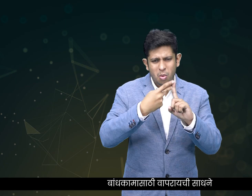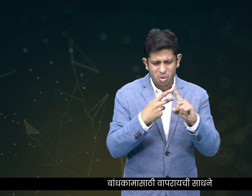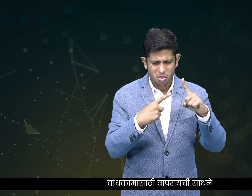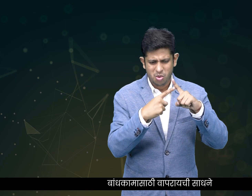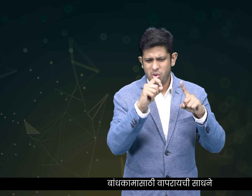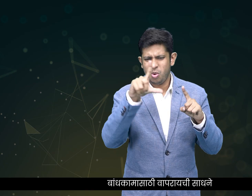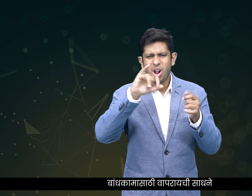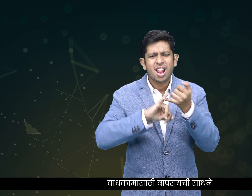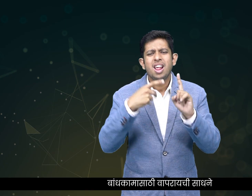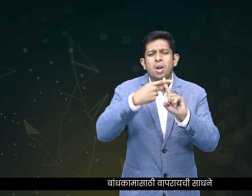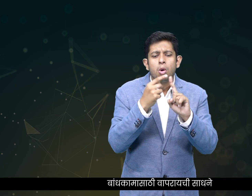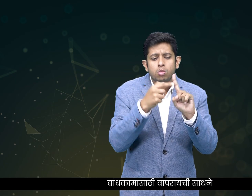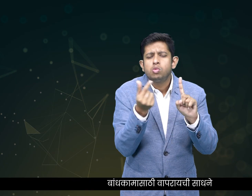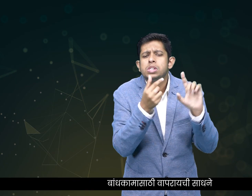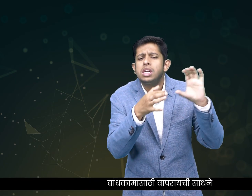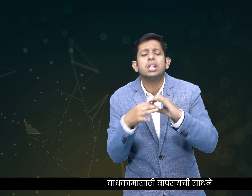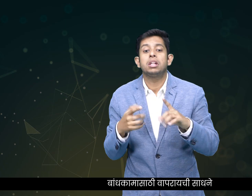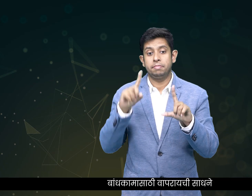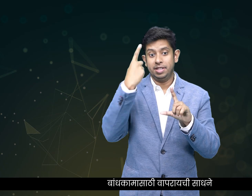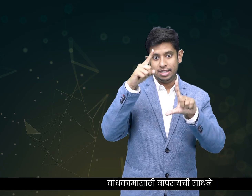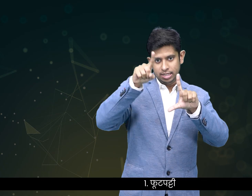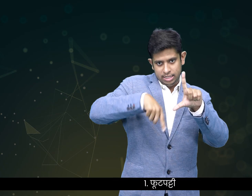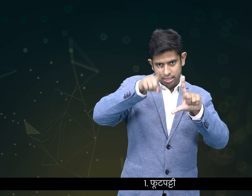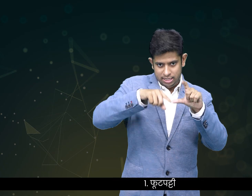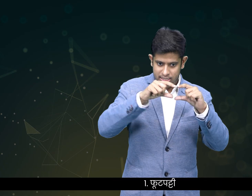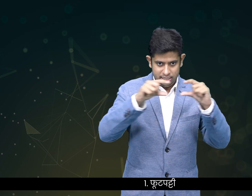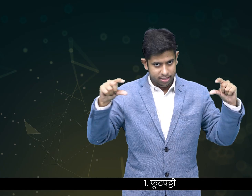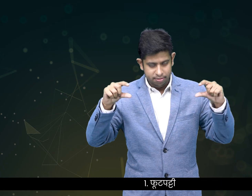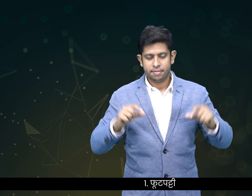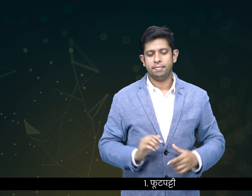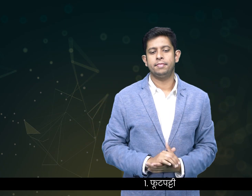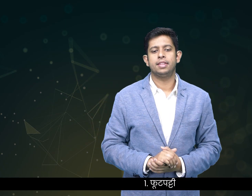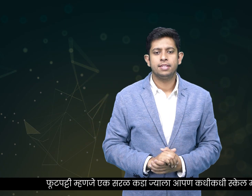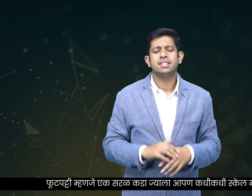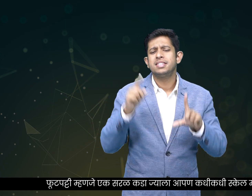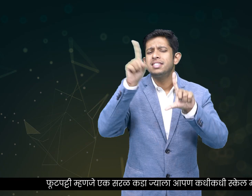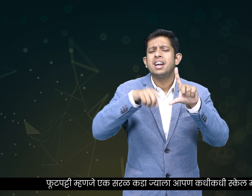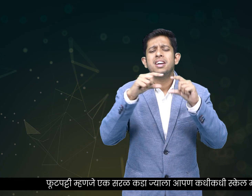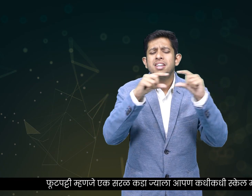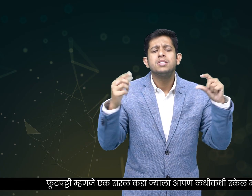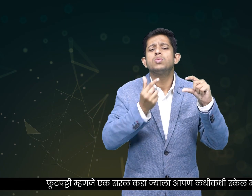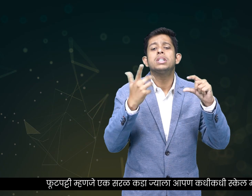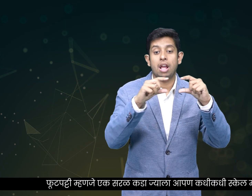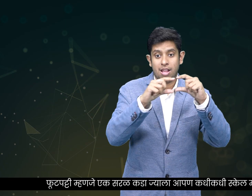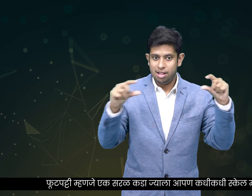बांधकामासाठी वापरायची साधने. 1. फुटपट्टी. फुटपट्टी म्हणजे एक सरळ